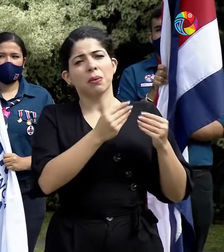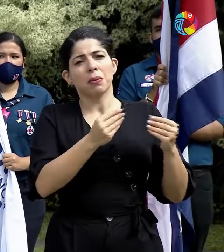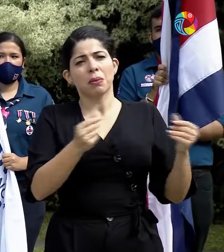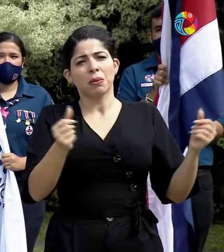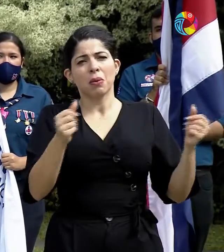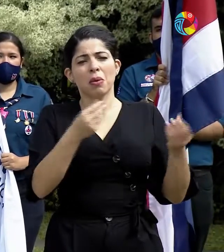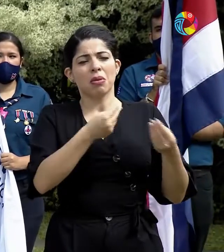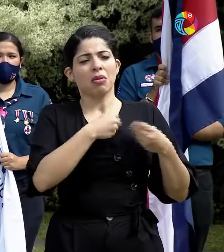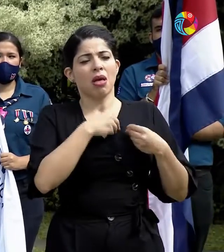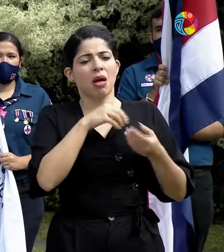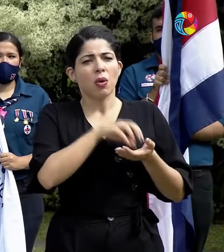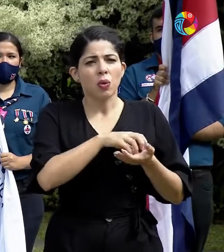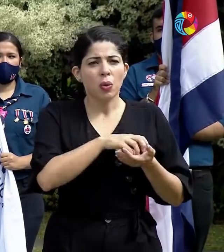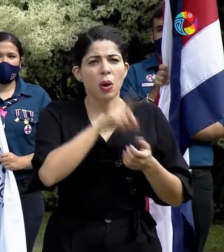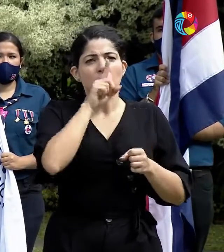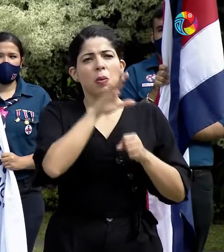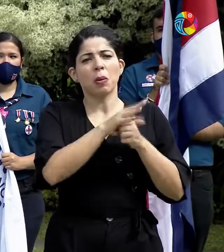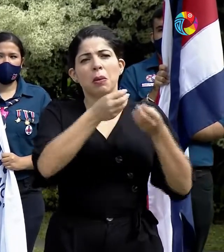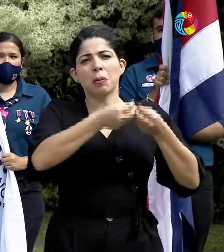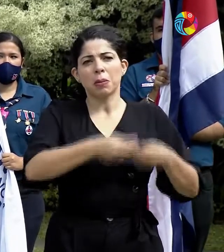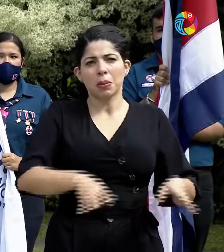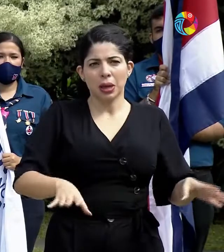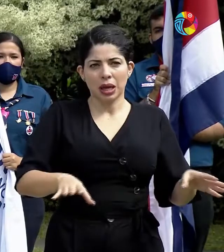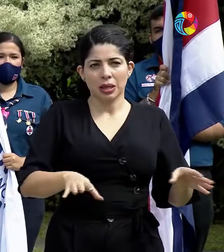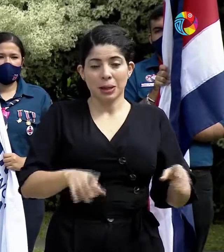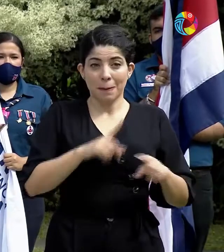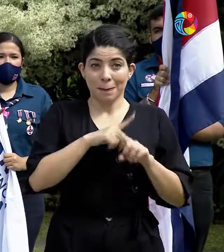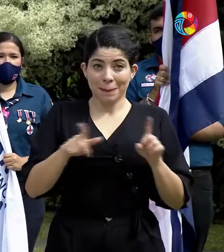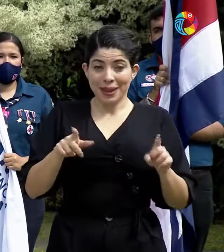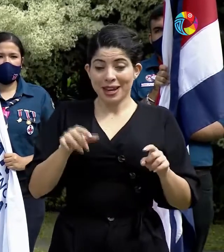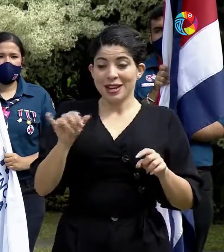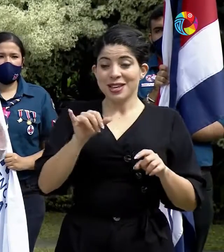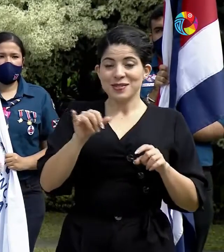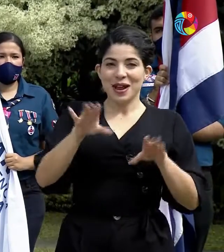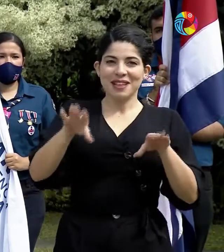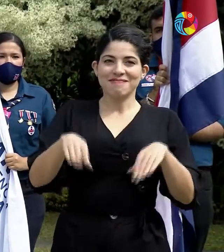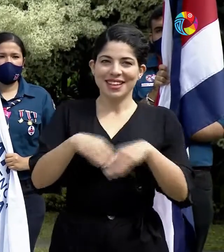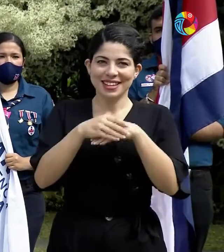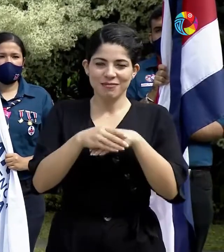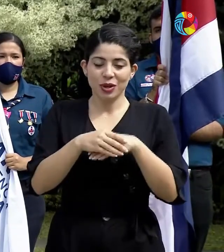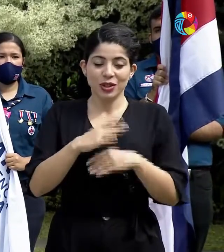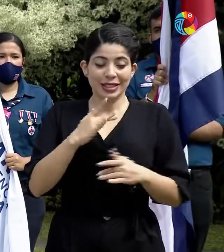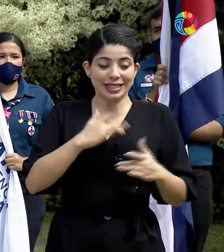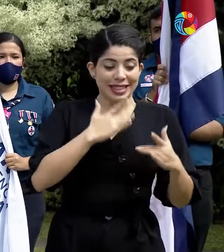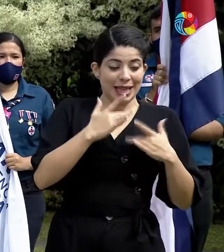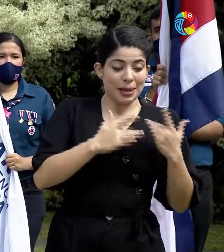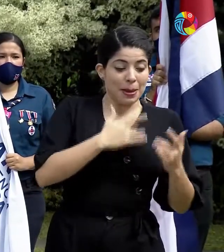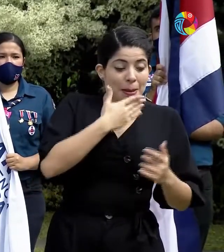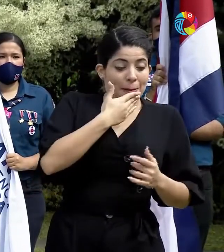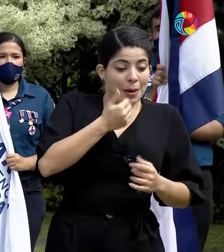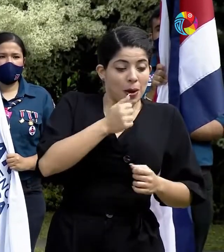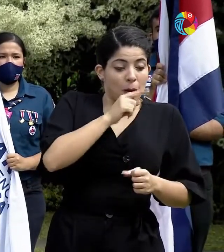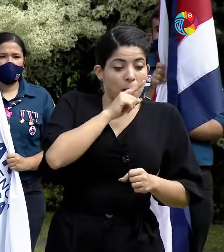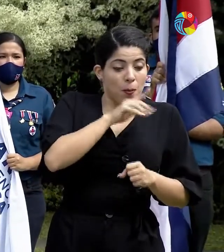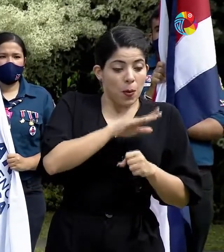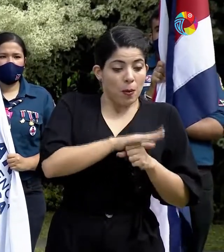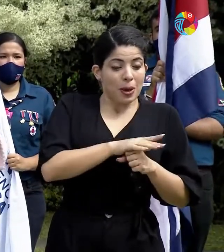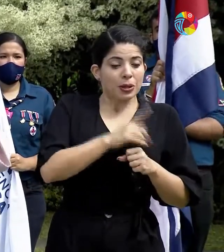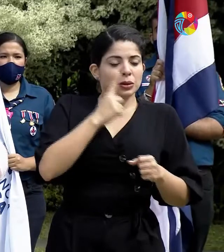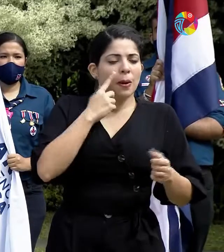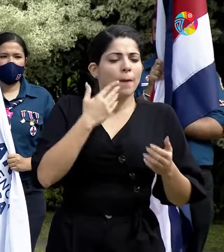compromiso. Y como nos han recordado estos años de prueba, como en los matrimonios, los mejores sentimientos y compromisos se ponen en